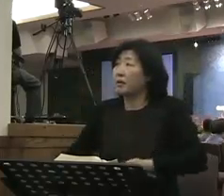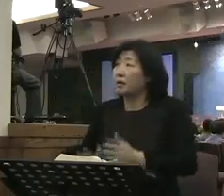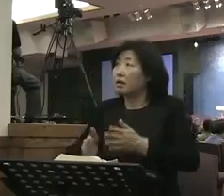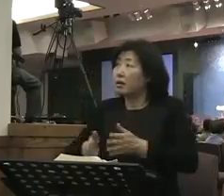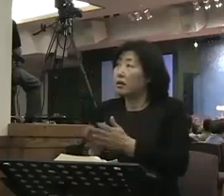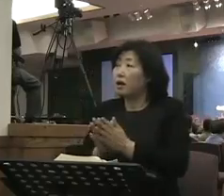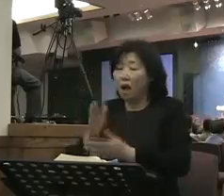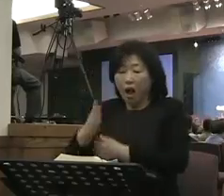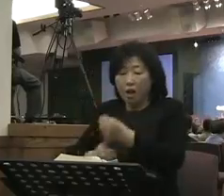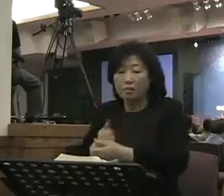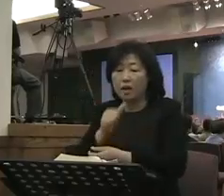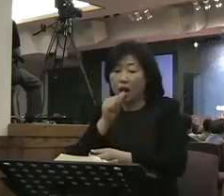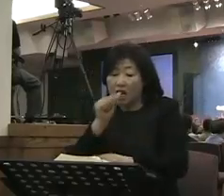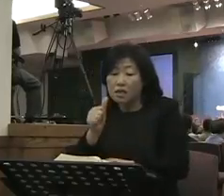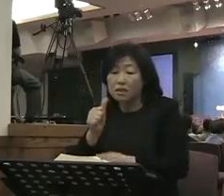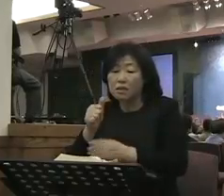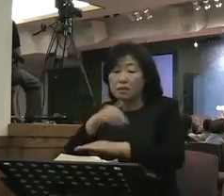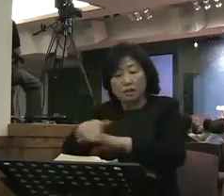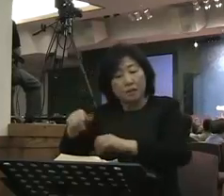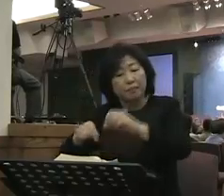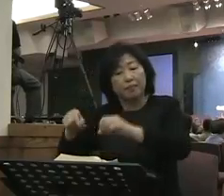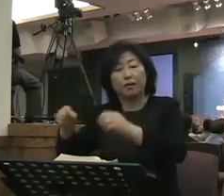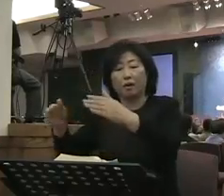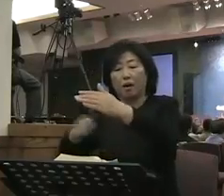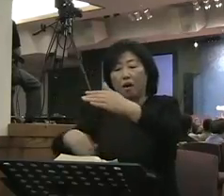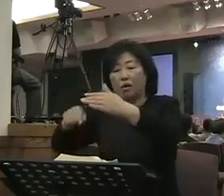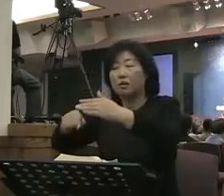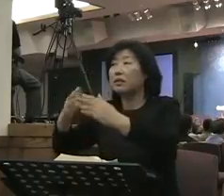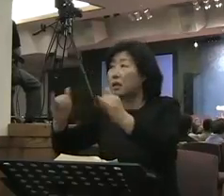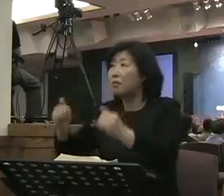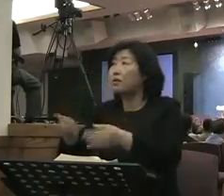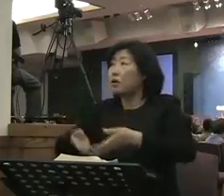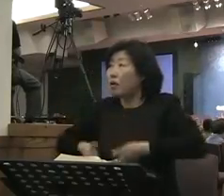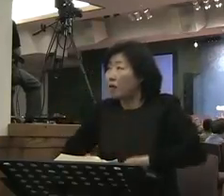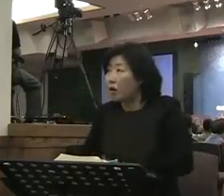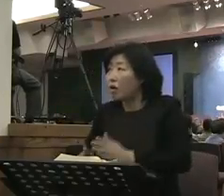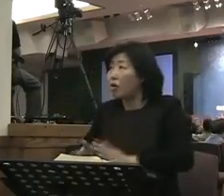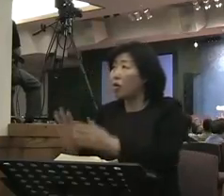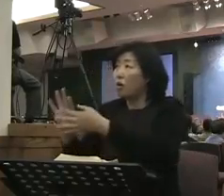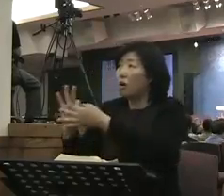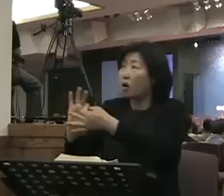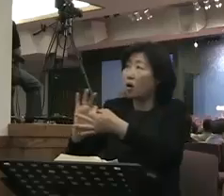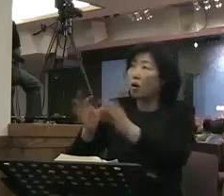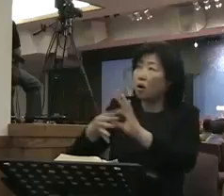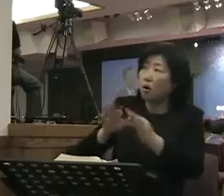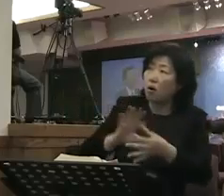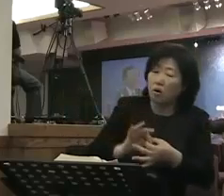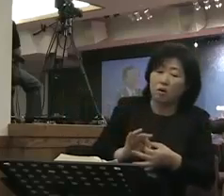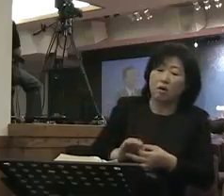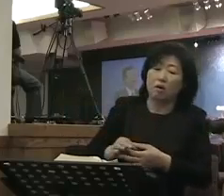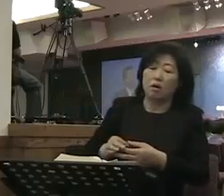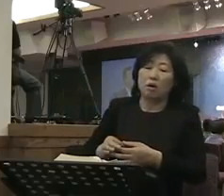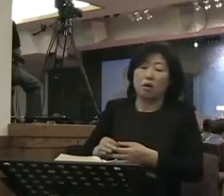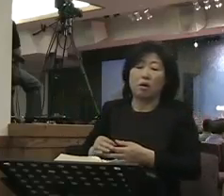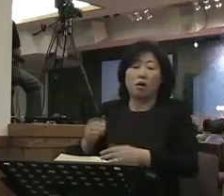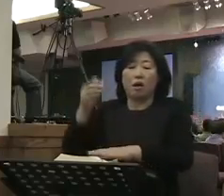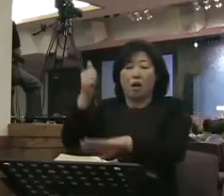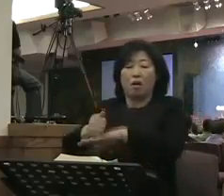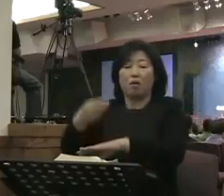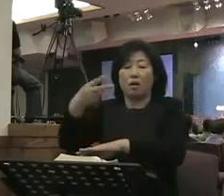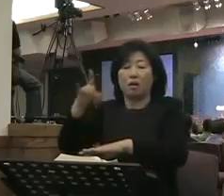하나님의 절대적인 섭리 가운데 사람들이 태어나고 고리가 이어져서 나중에는 데라가 나오고 나중에는 그